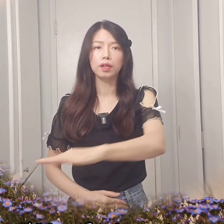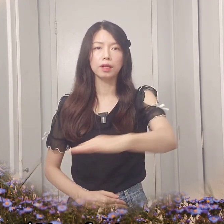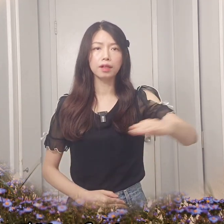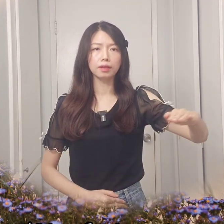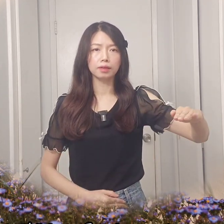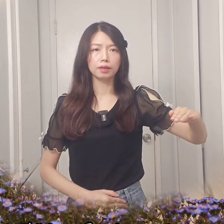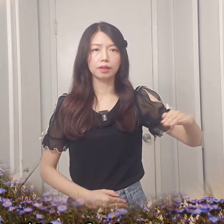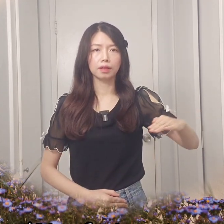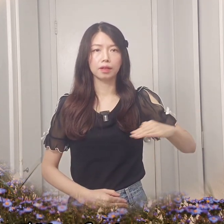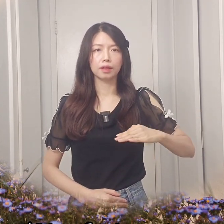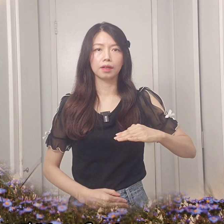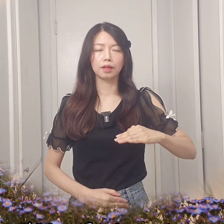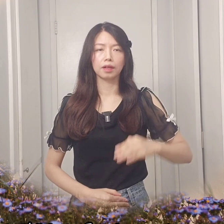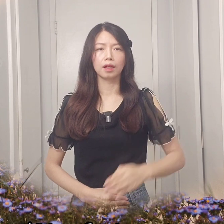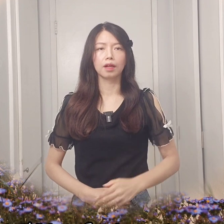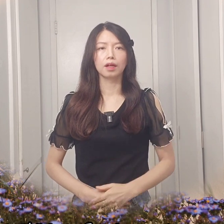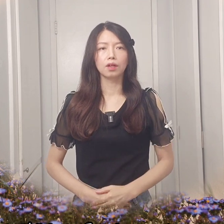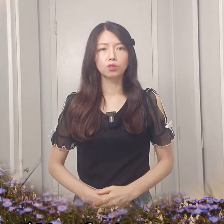우리를